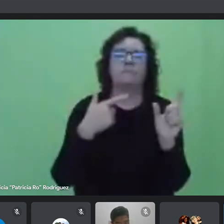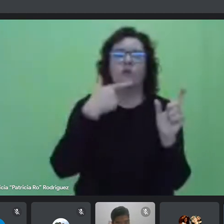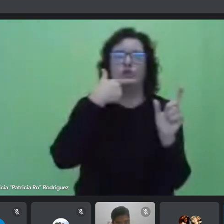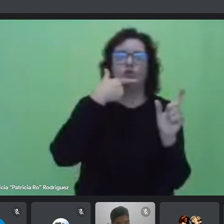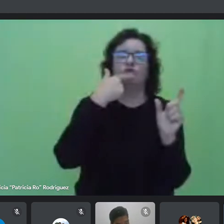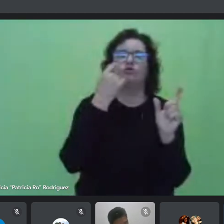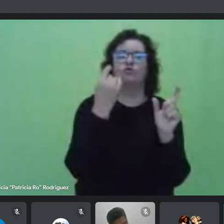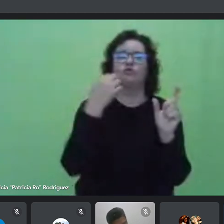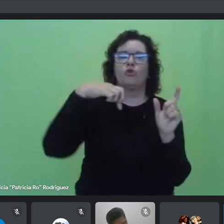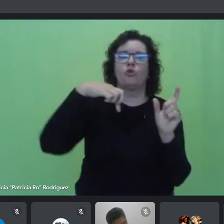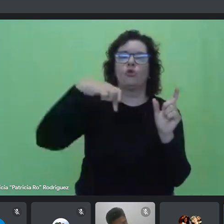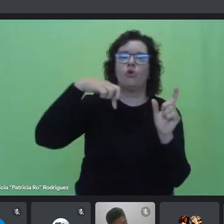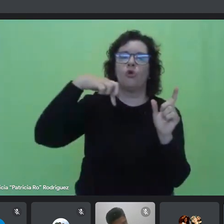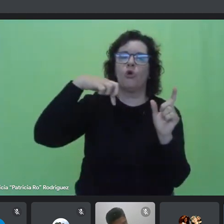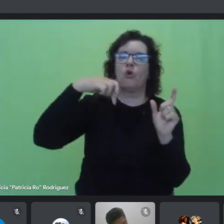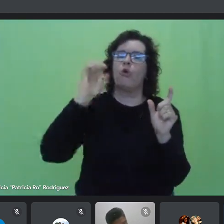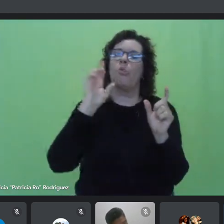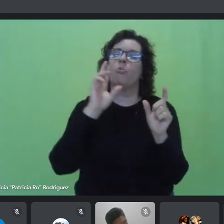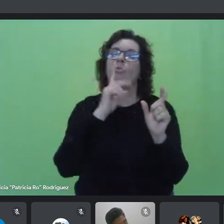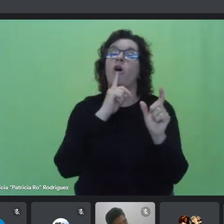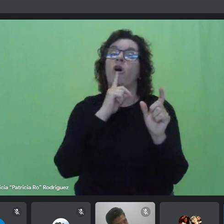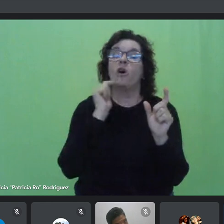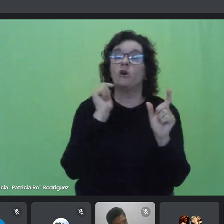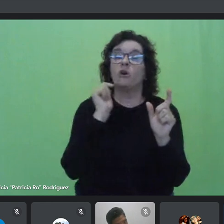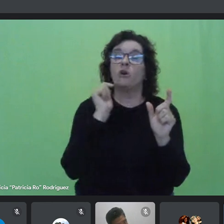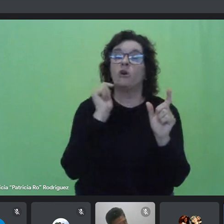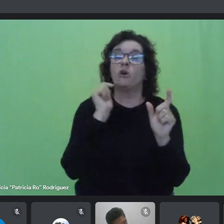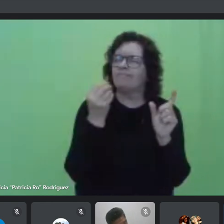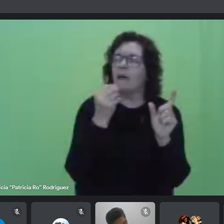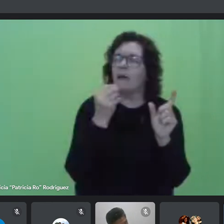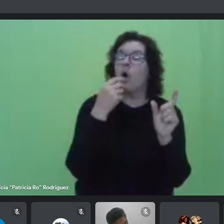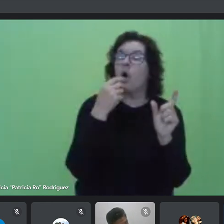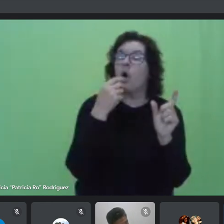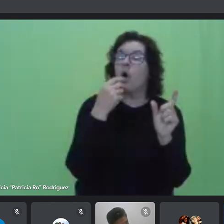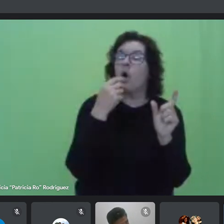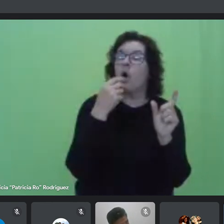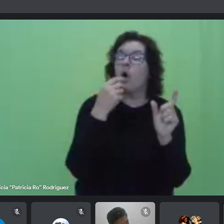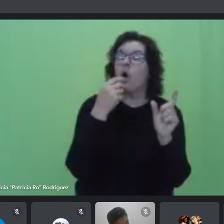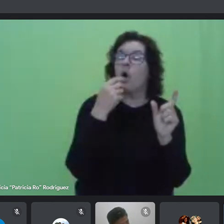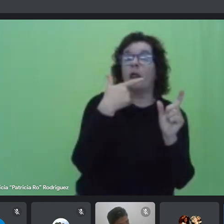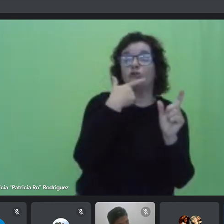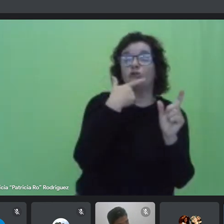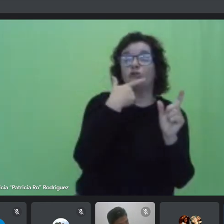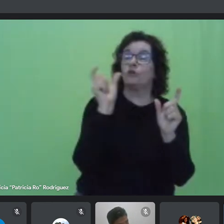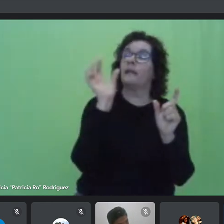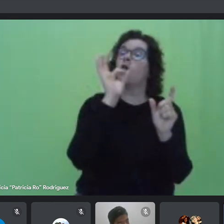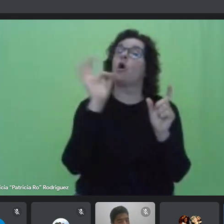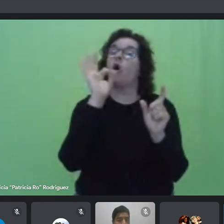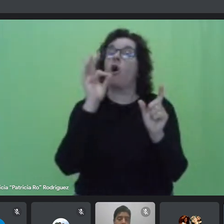adjetivo. Es sustantivo o verbo, ¿sí? Entonces tenemos que ver cómo está funcionando.